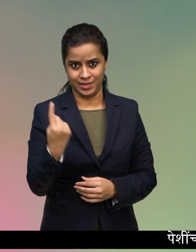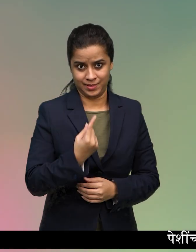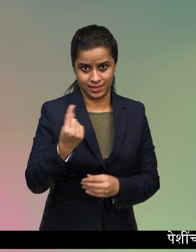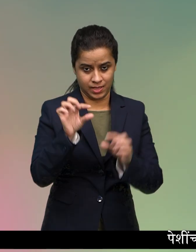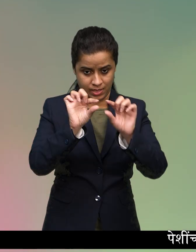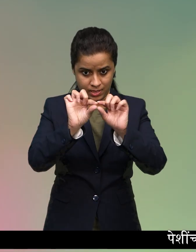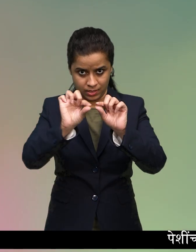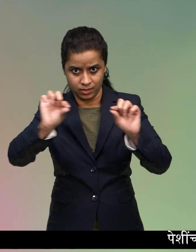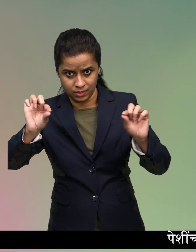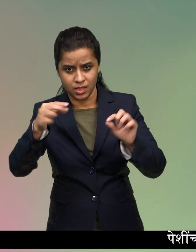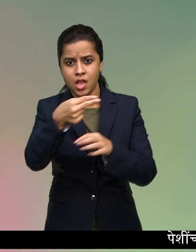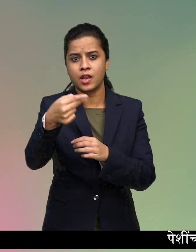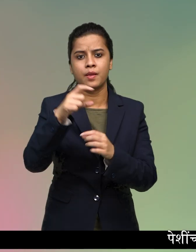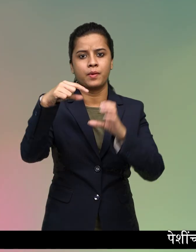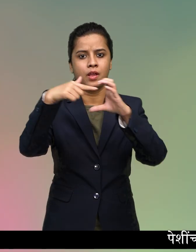पेशीच्या एका थराने बनतात.